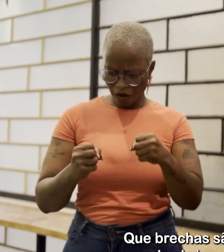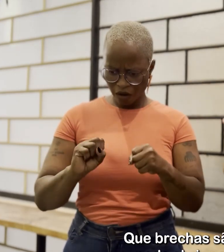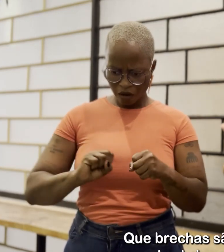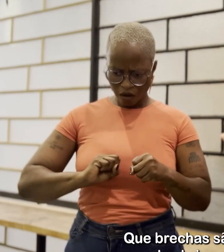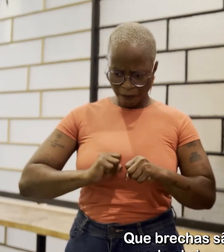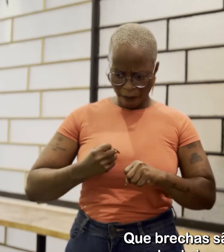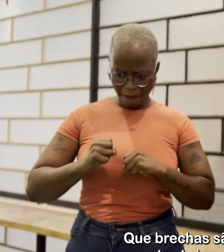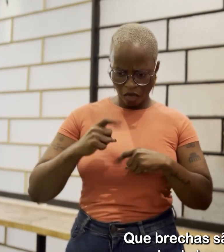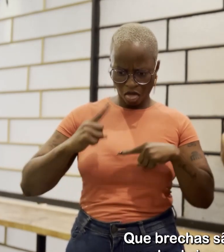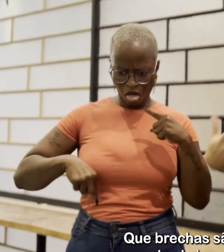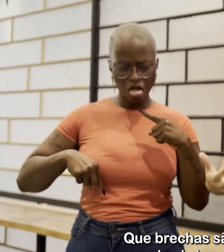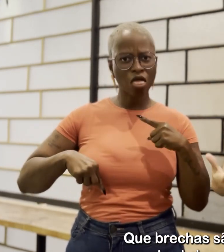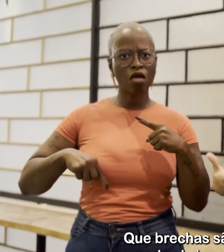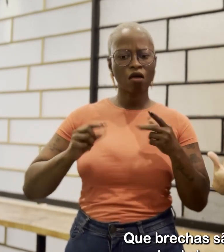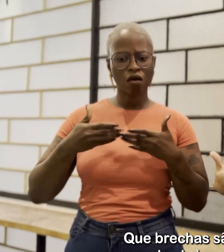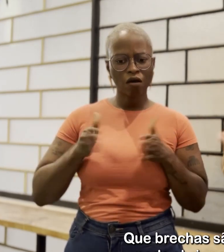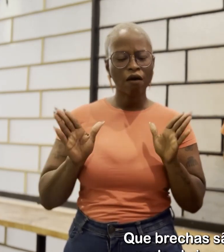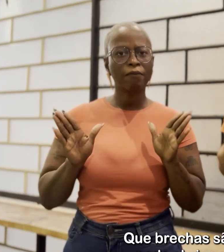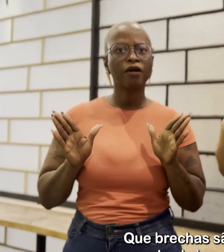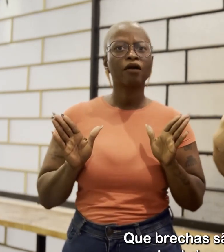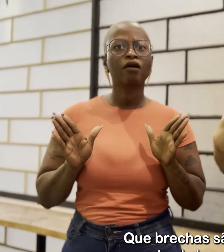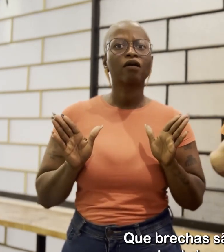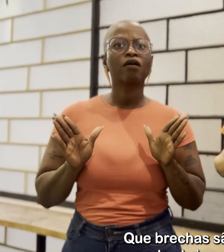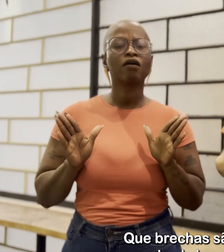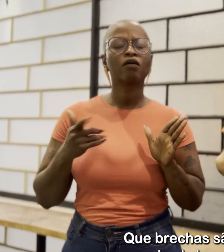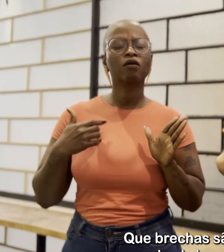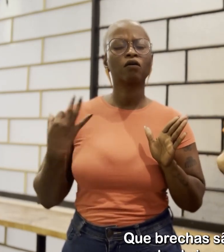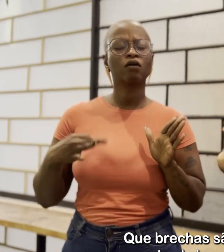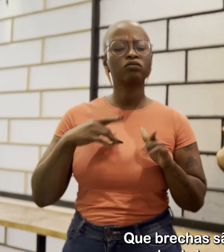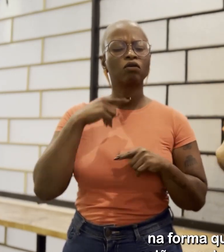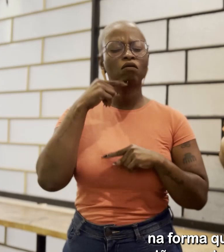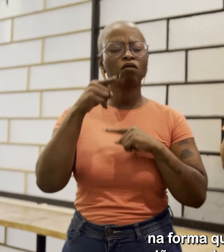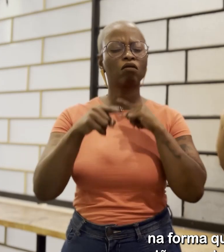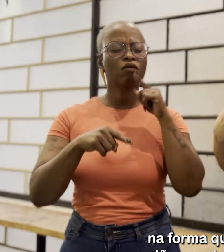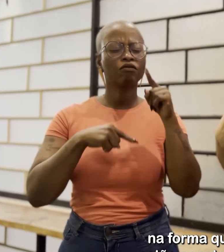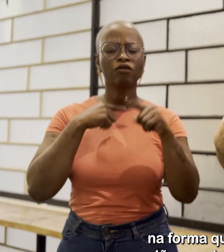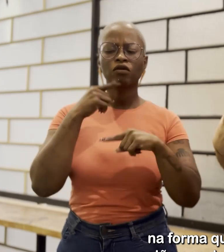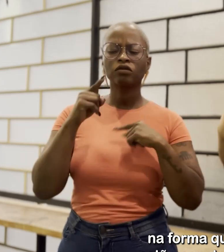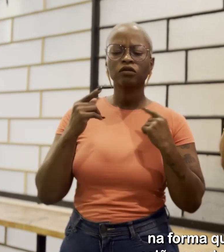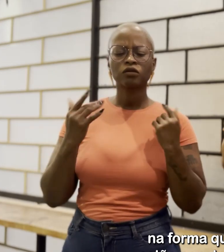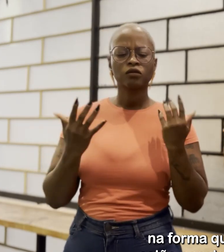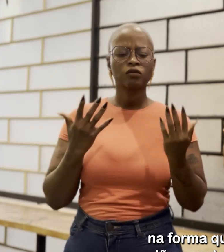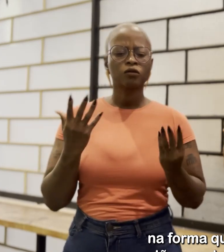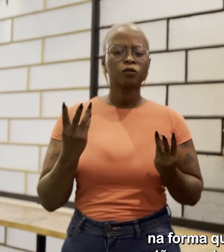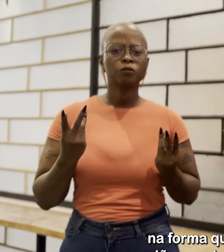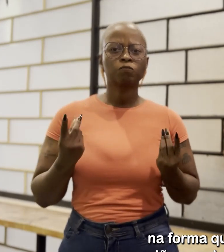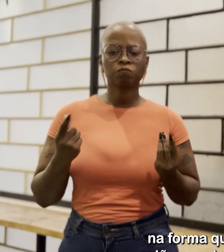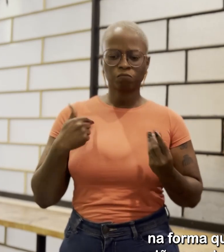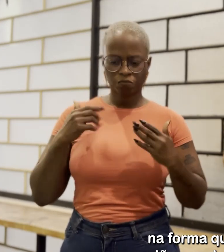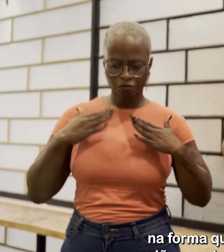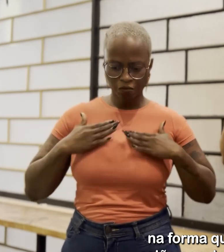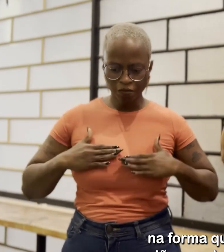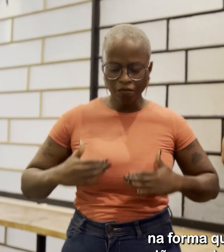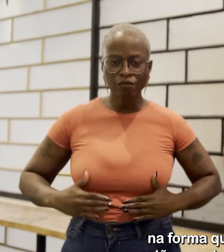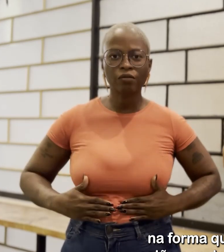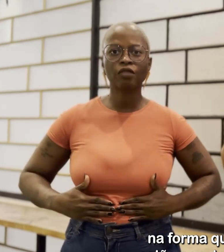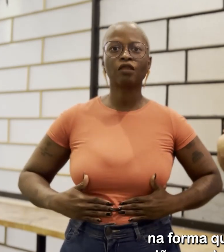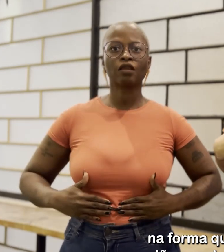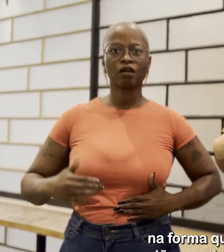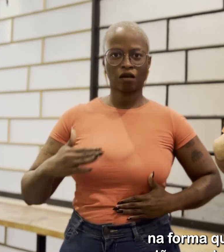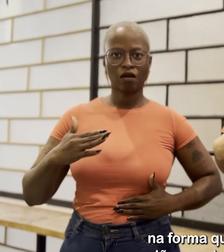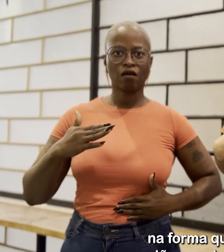que a gente pode abrir nas nossas certezas, na forma que nossos corpos estão